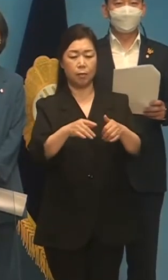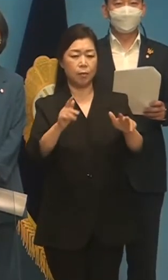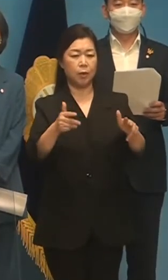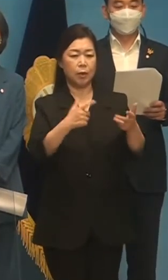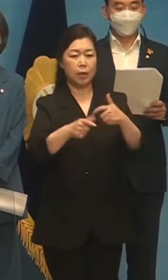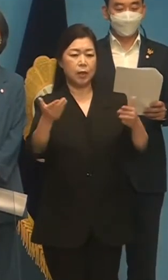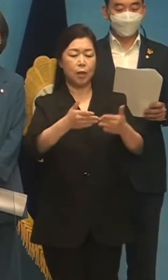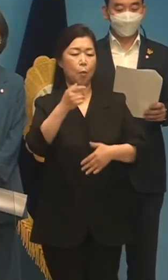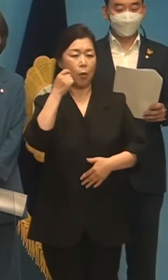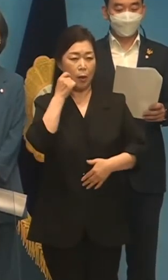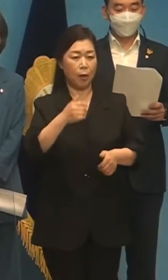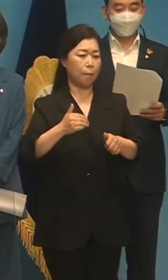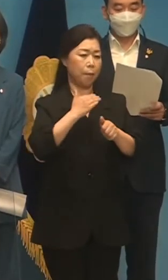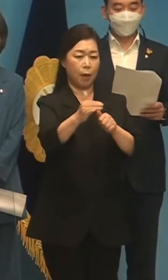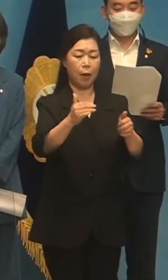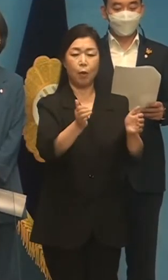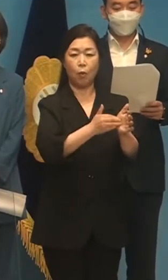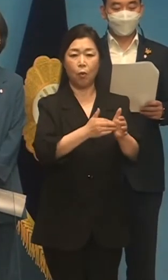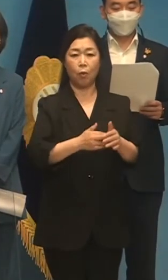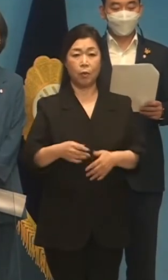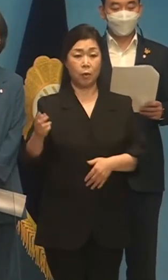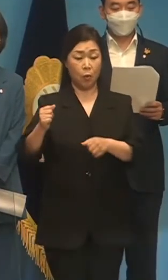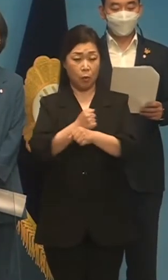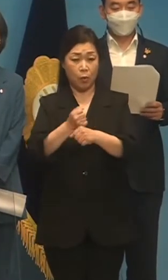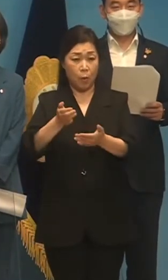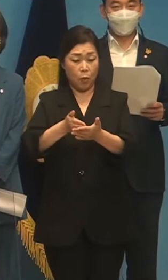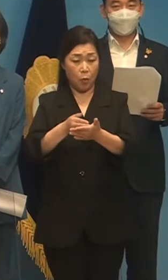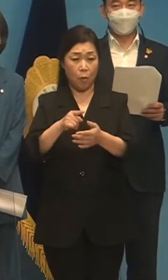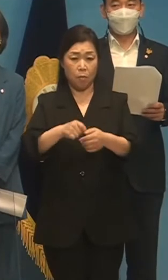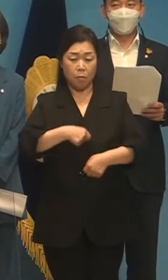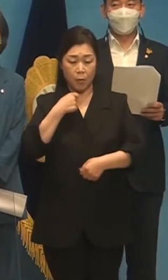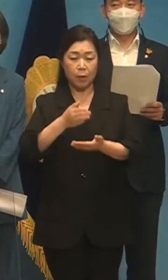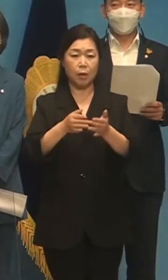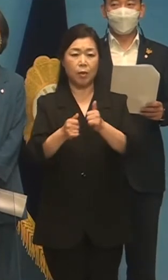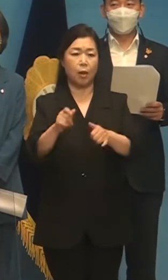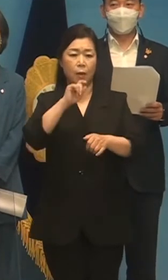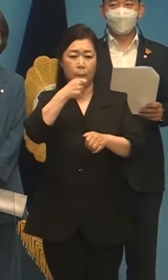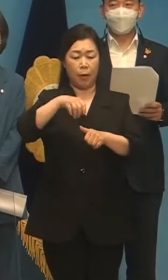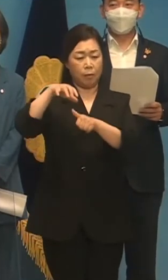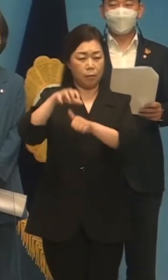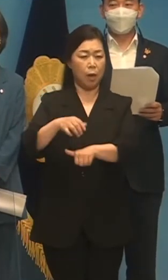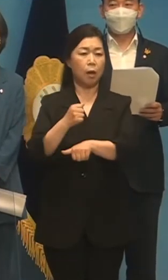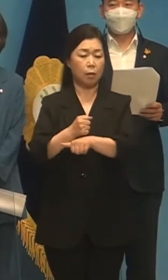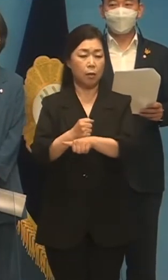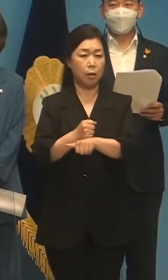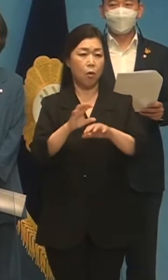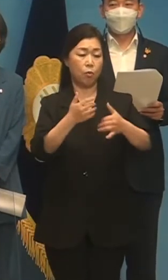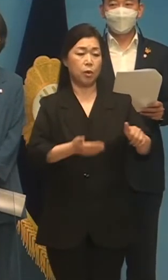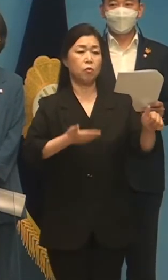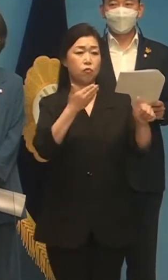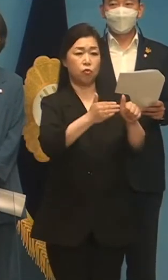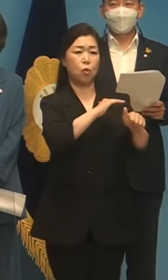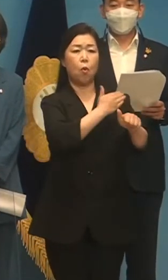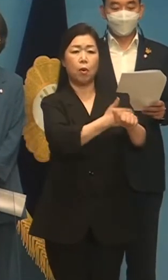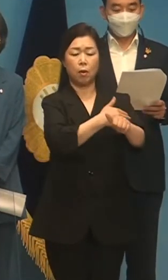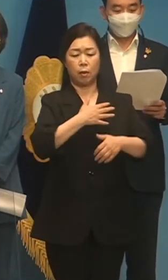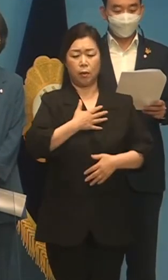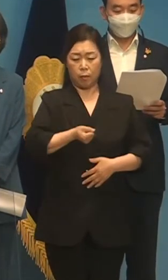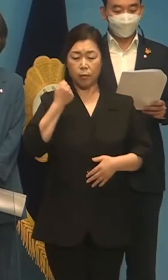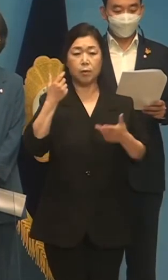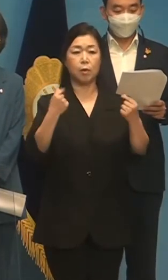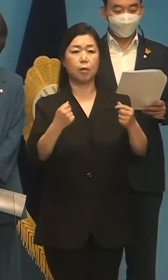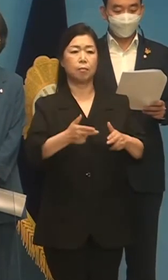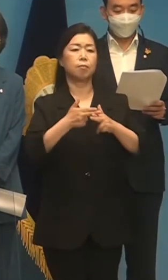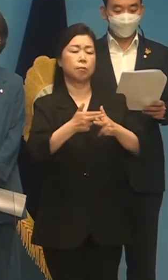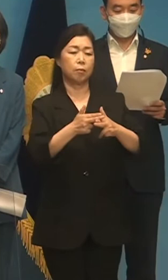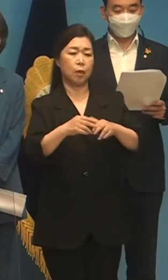공작과 조작을 보도한 언론인에게는 재갈을 돌리겠다는 것입니다. 국민이 부여한 권한을 그야말로 자기 주머니의 물건처럼